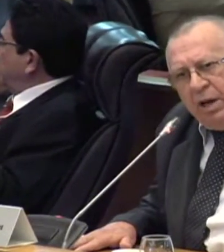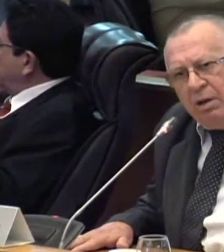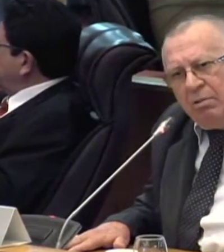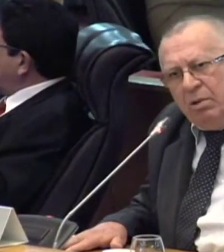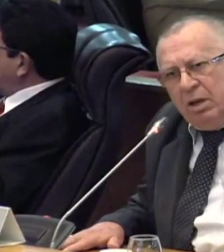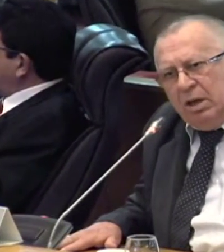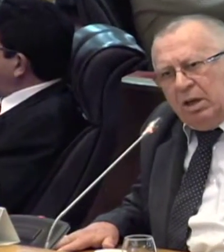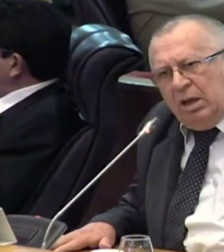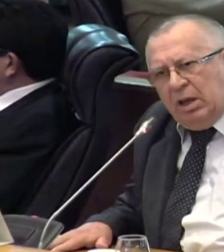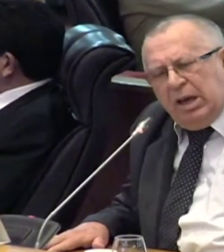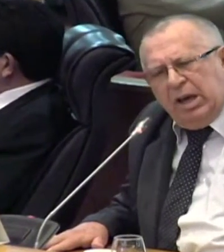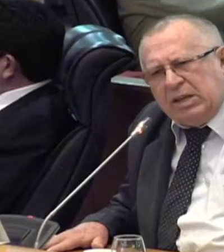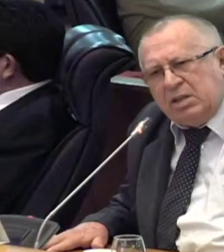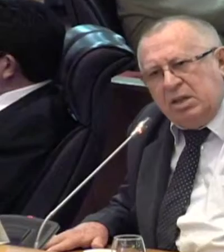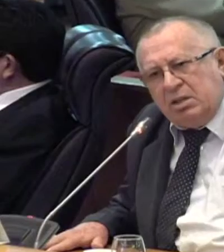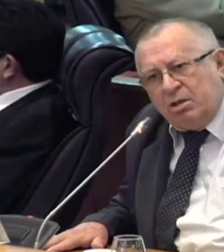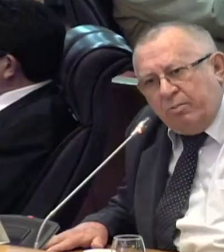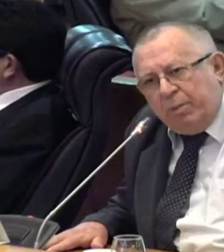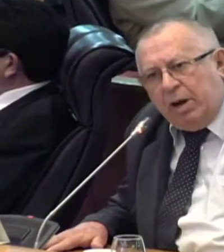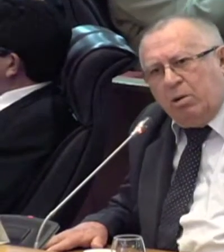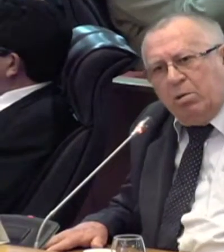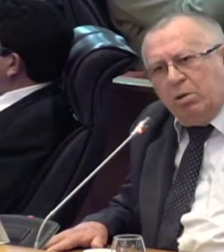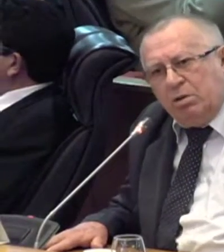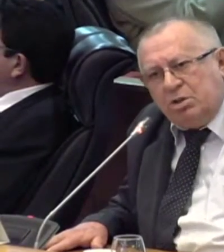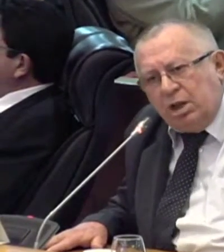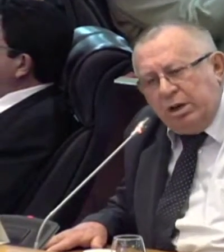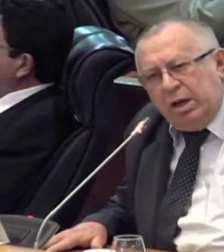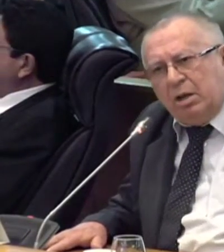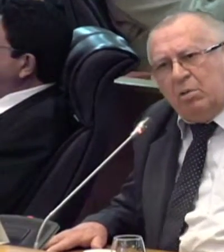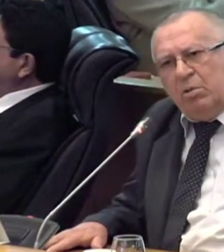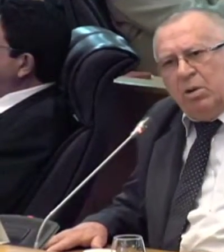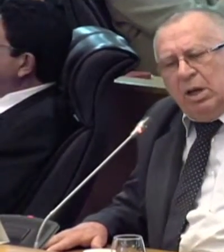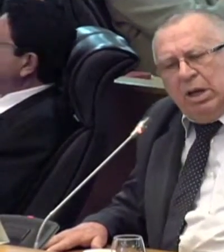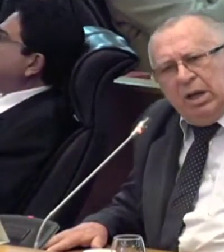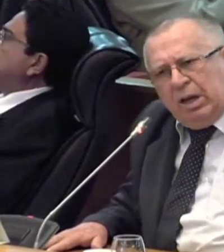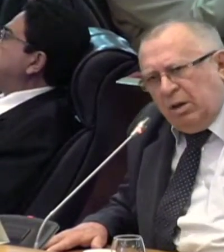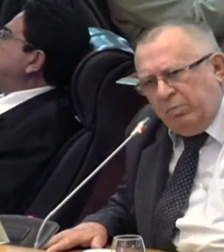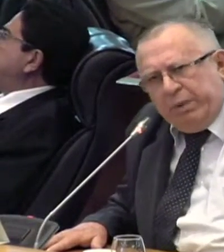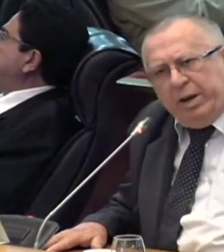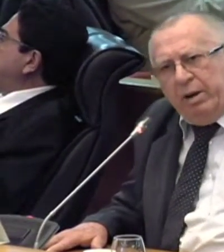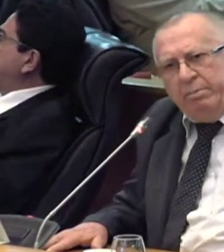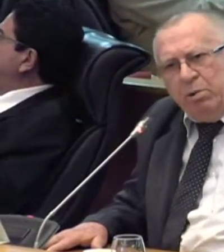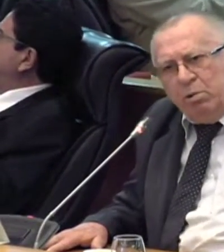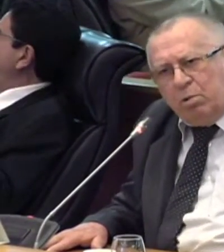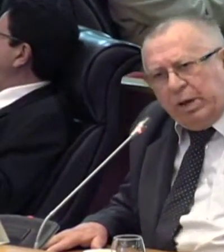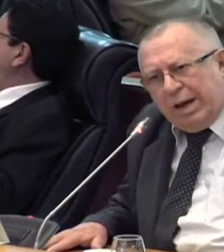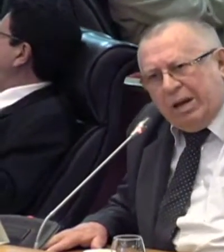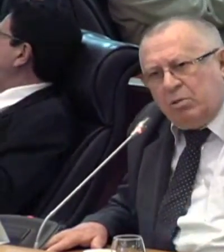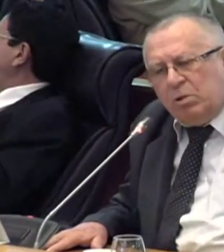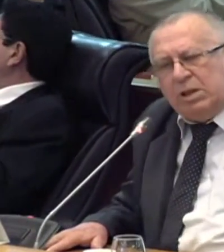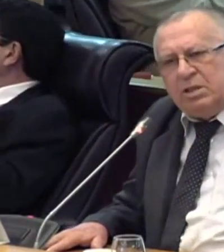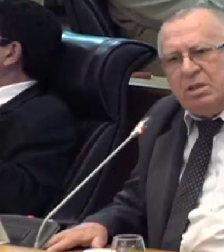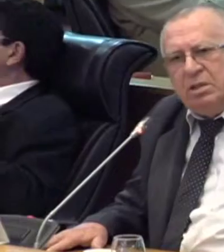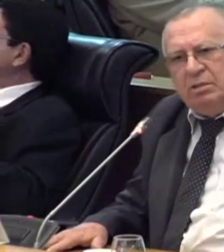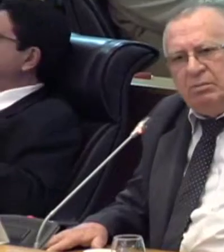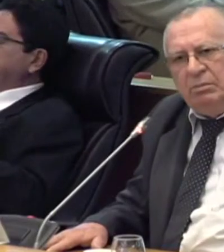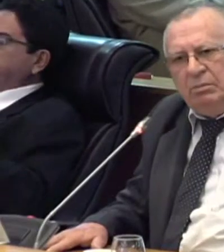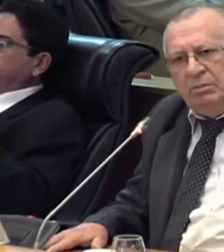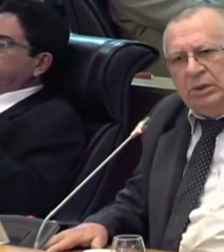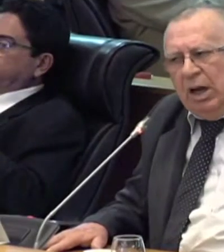só no Maranhão. É assim em São Paulo, no Rio de Janeiro, no Pernambuco, em